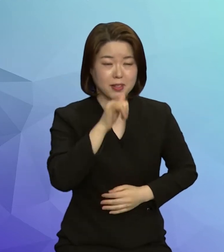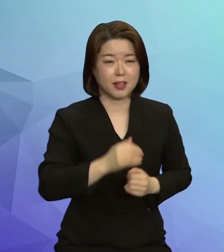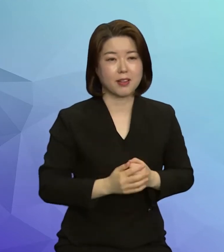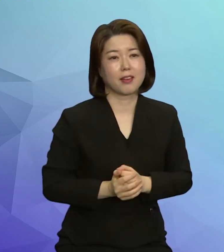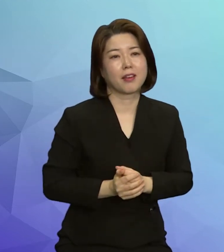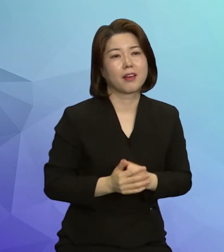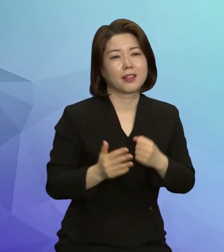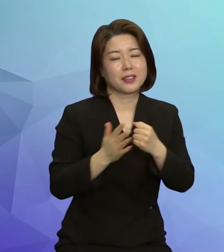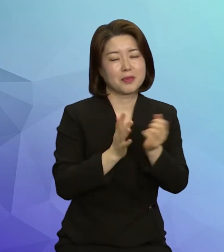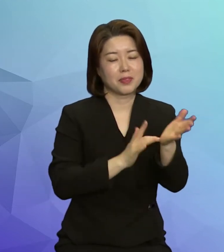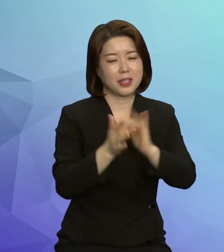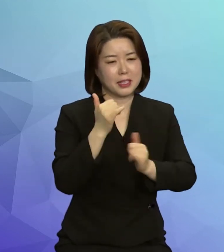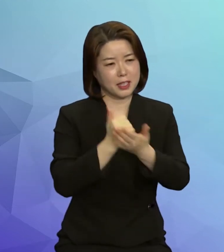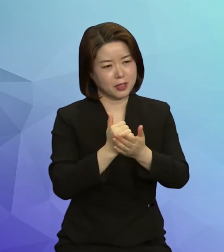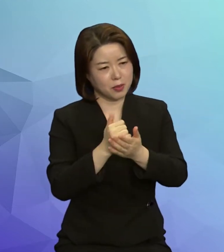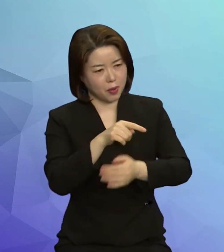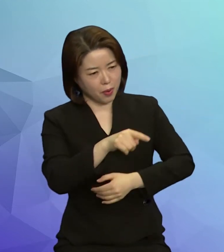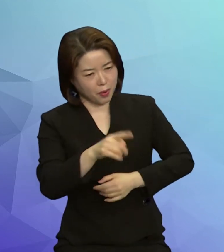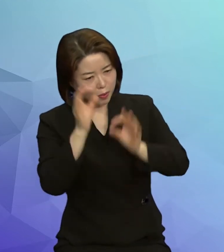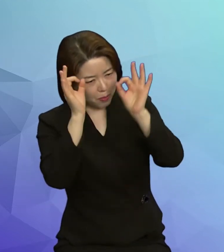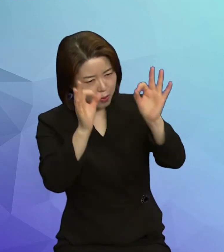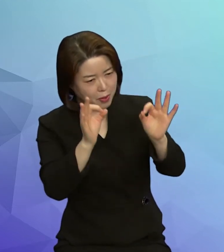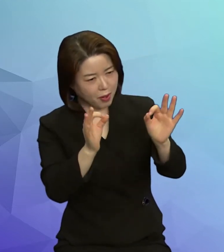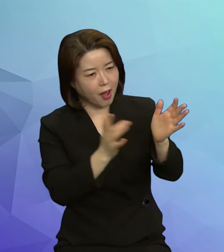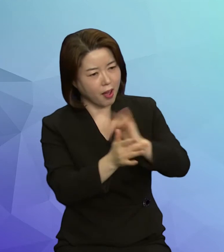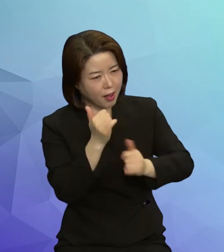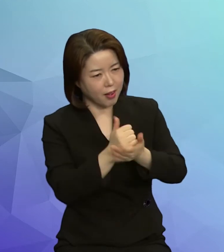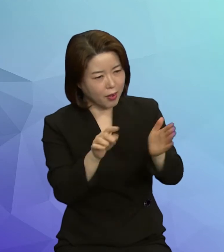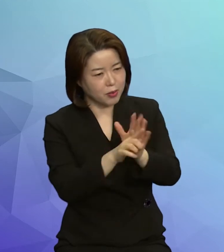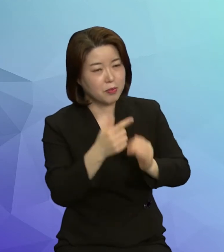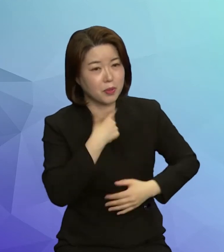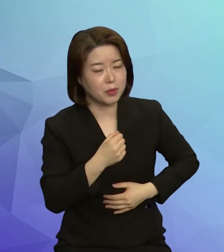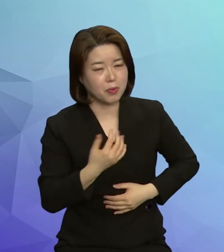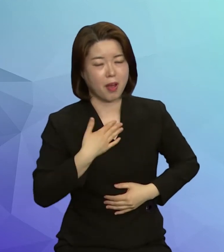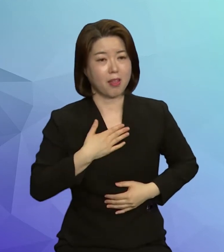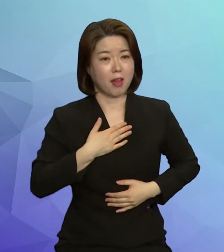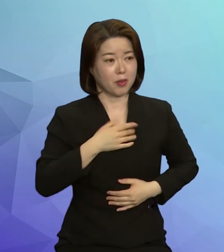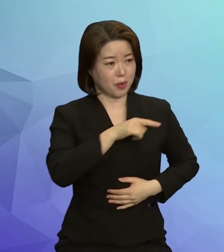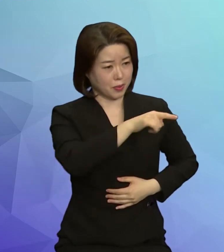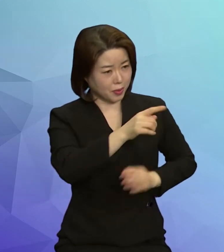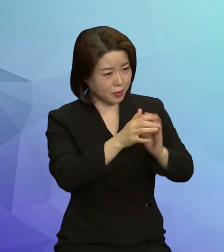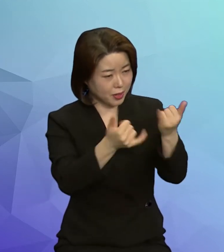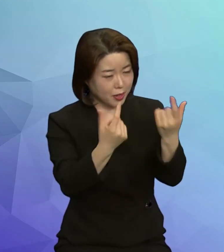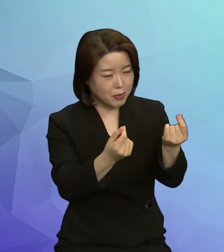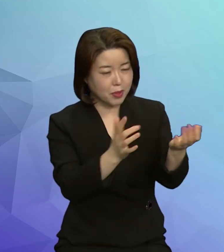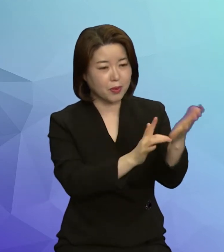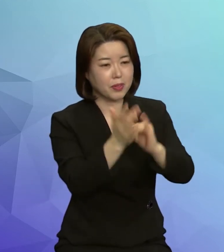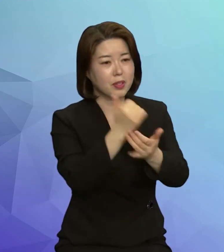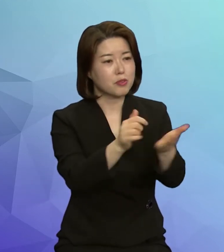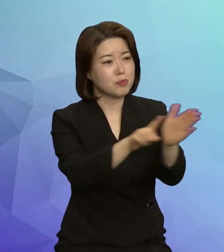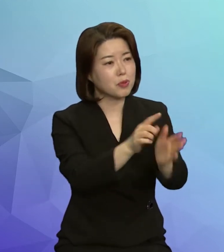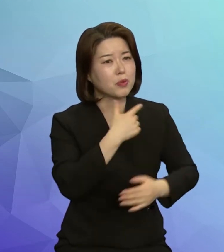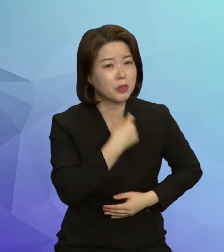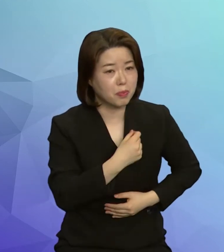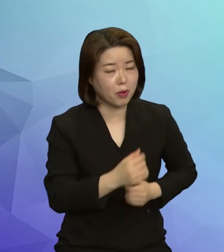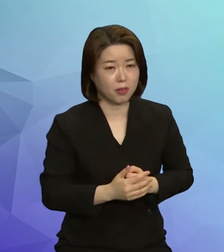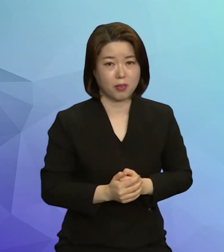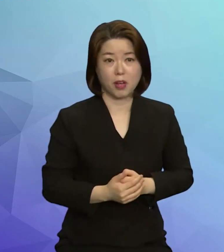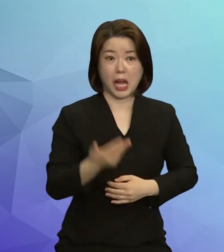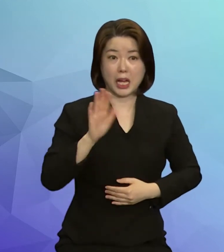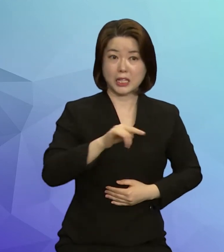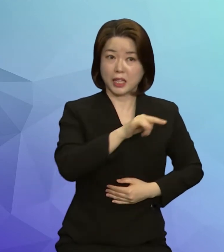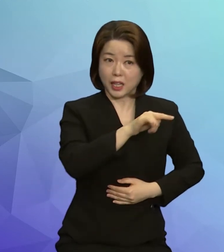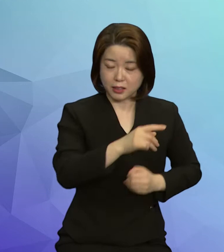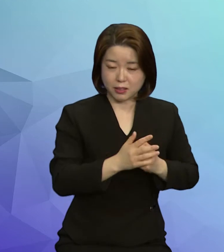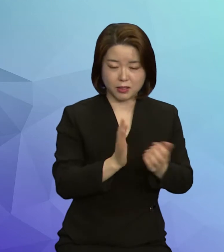있어요. 그래서 예수를 믿고 싶은 거예요. 아, 나도 저 사람들처럼 예수 믿고 싶다.